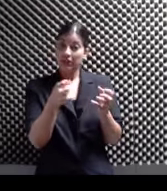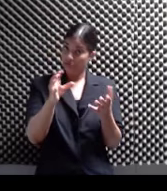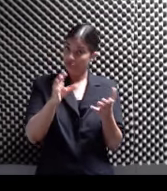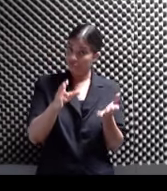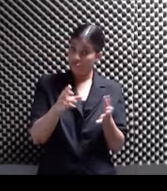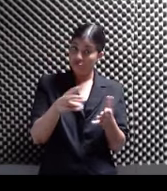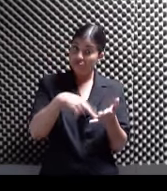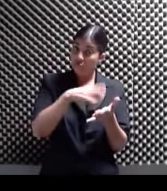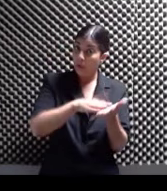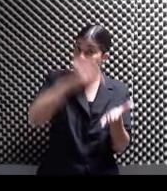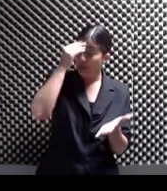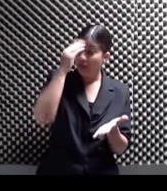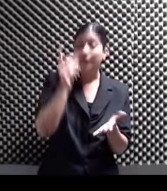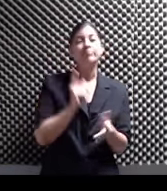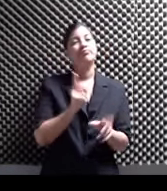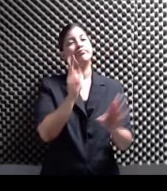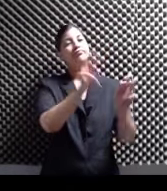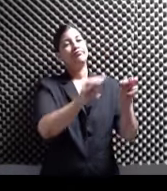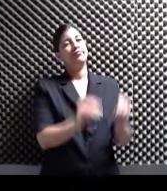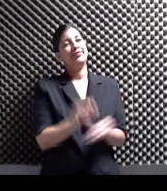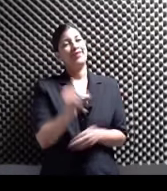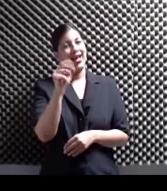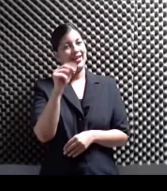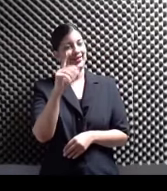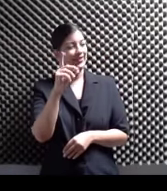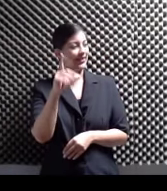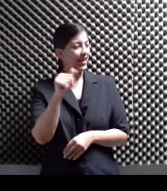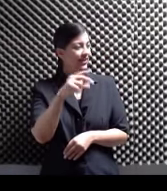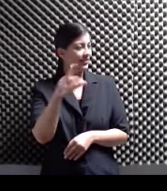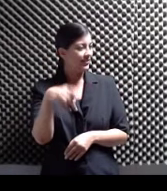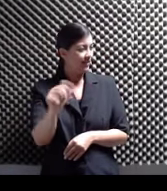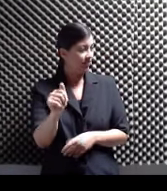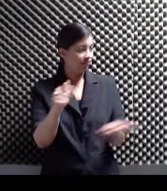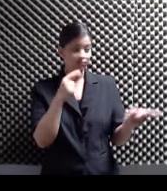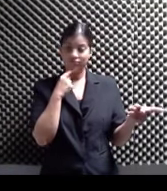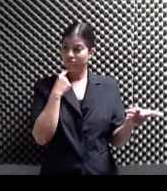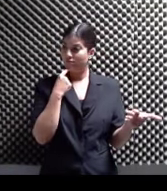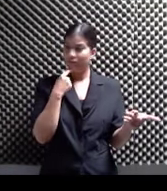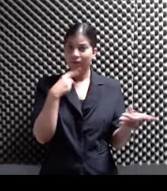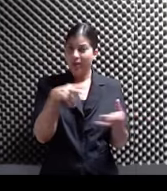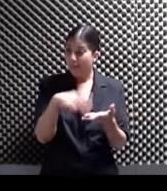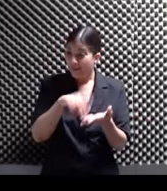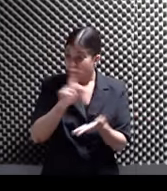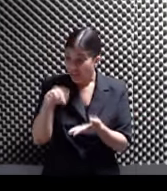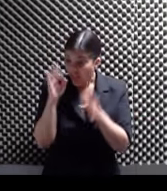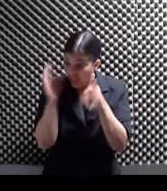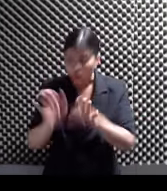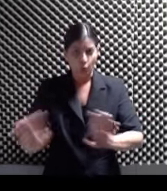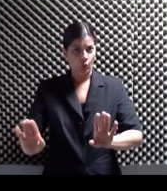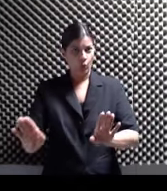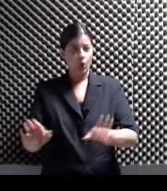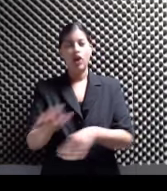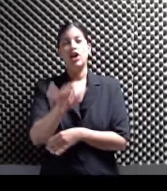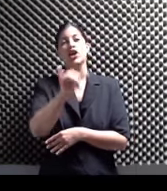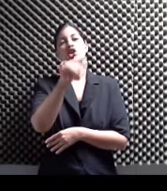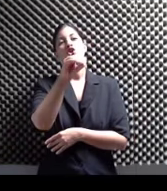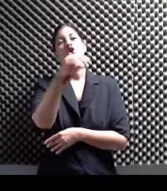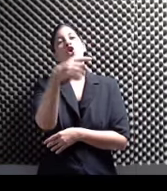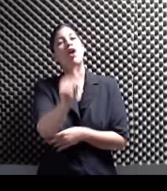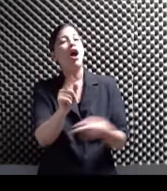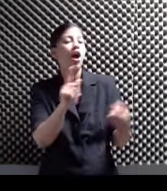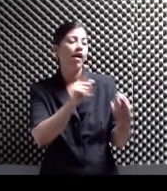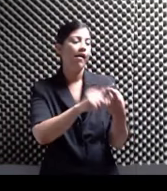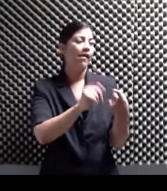bailar, así que ya Andanza. Sabes. Y quién más que Andanza, ¿verdad? Que es una compañía que tiene una gran historia. Va a haber yoga, va a